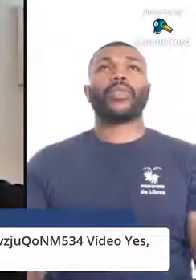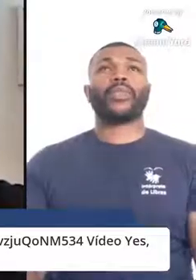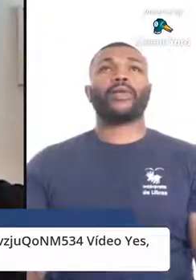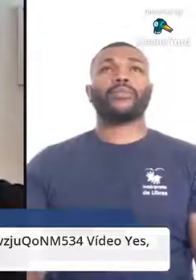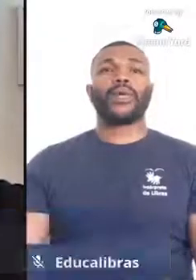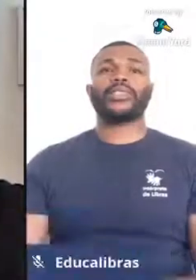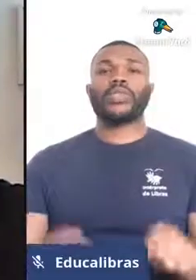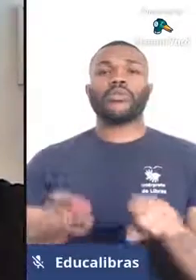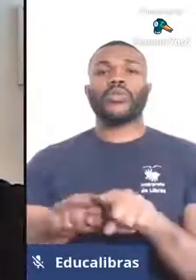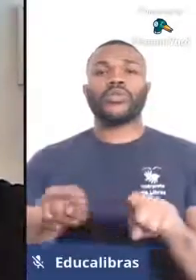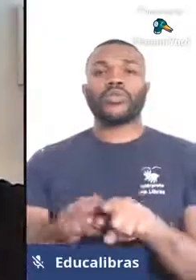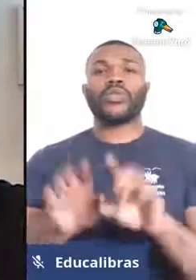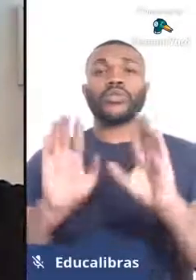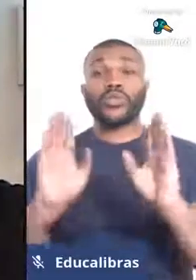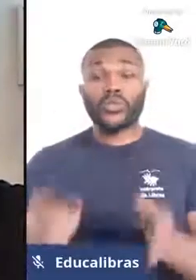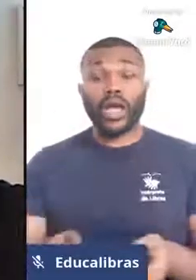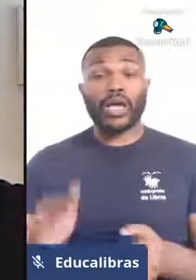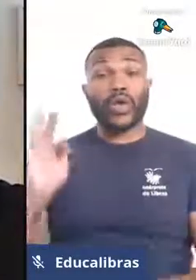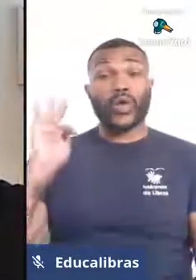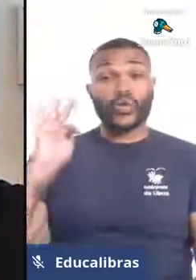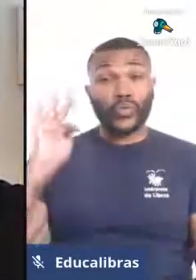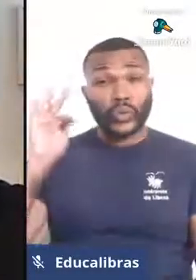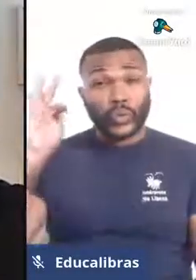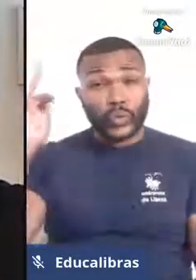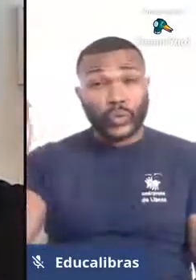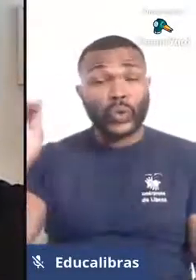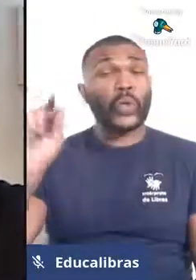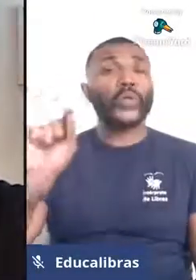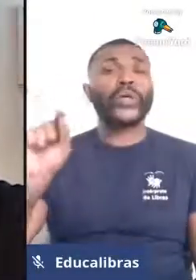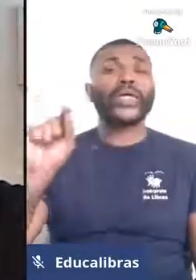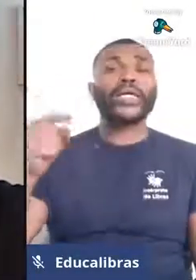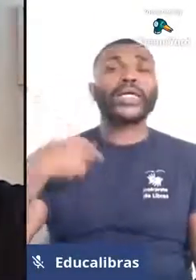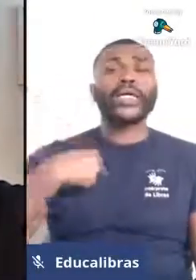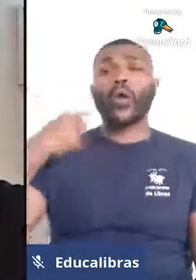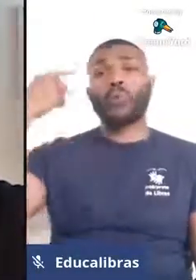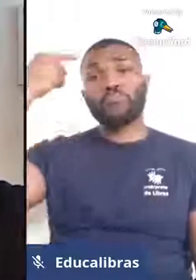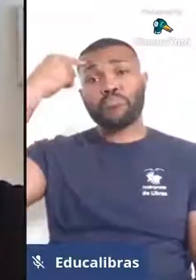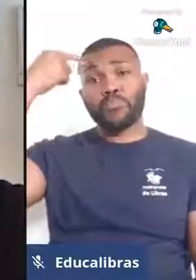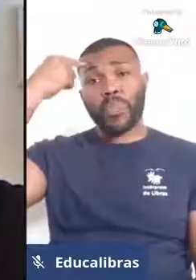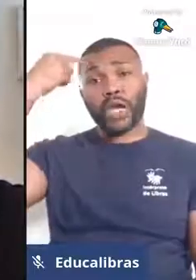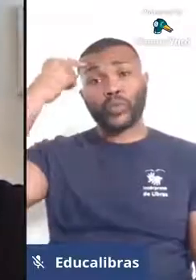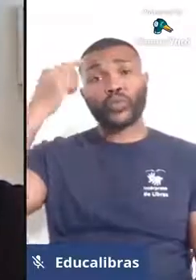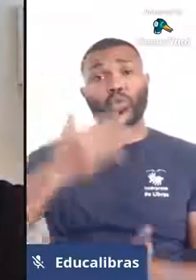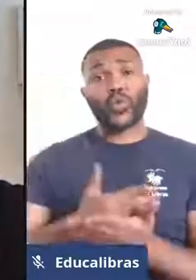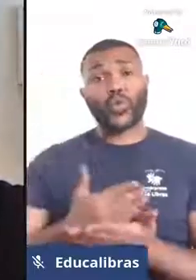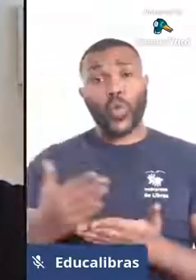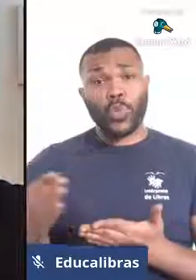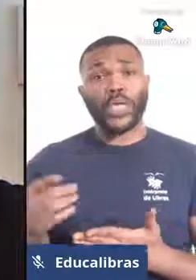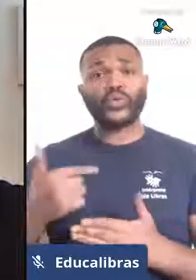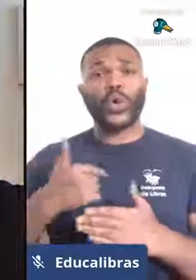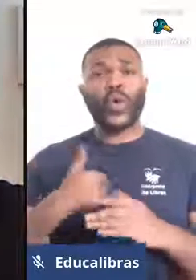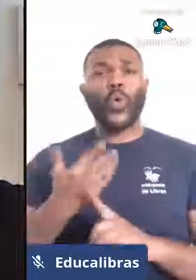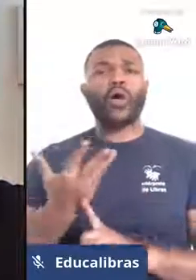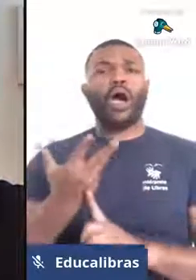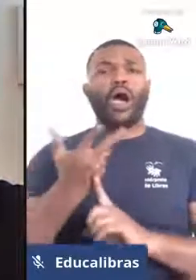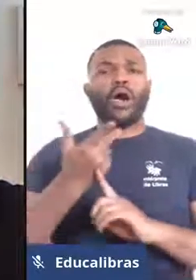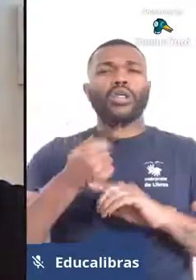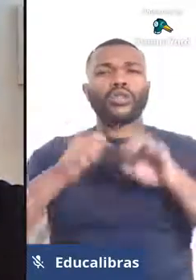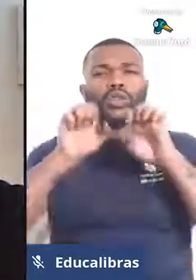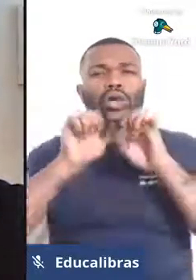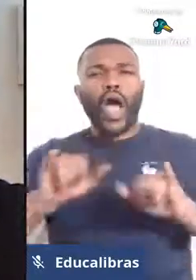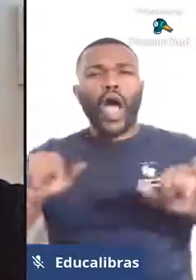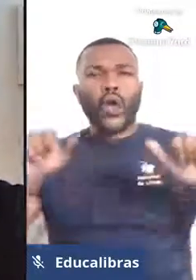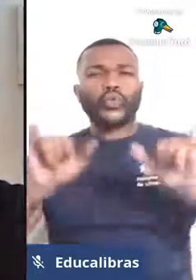questão do futuro. Eu acho que, como eu falei no começo, eu sou um evangelista das artes, porque eu acho que as artes,